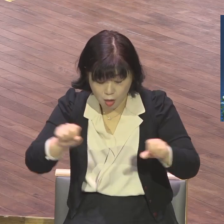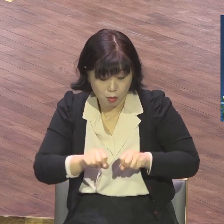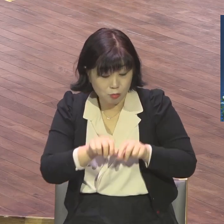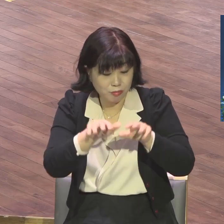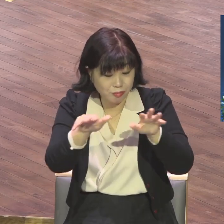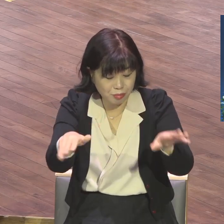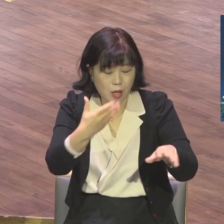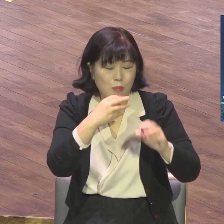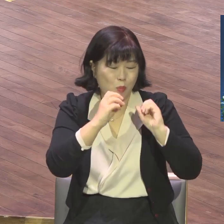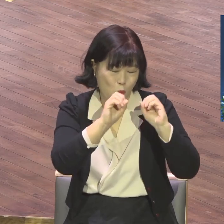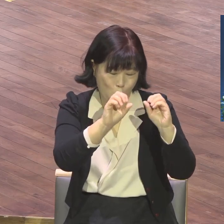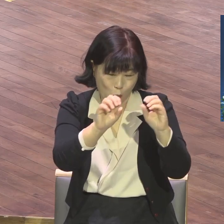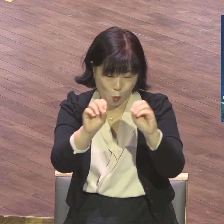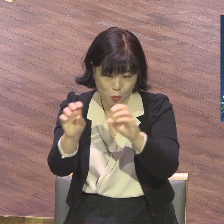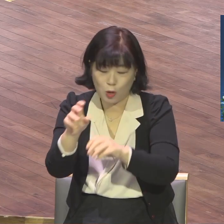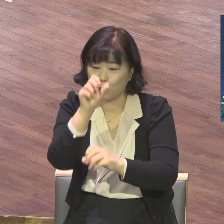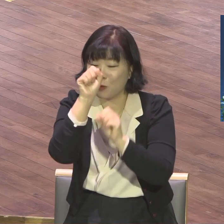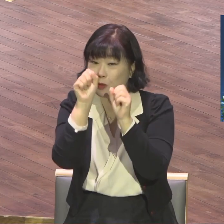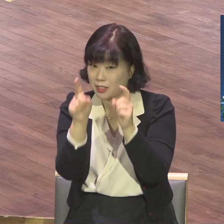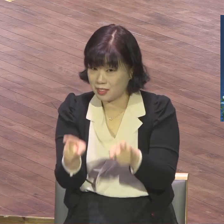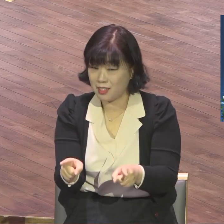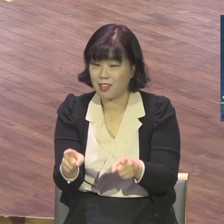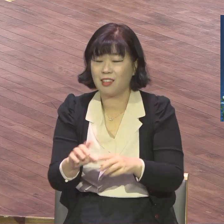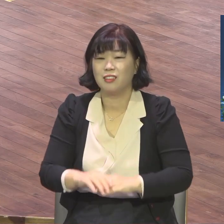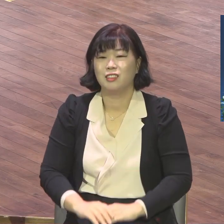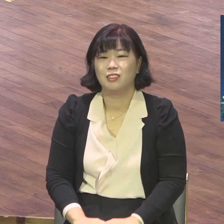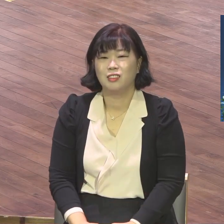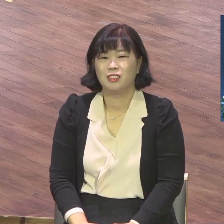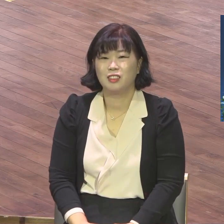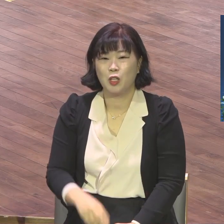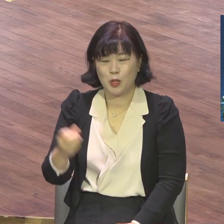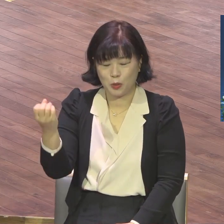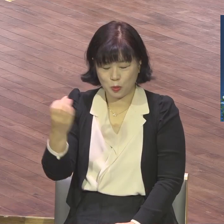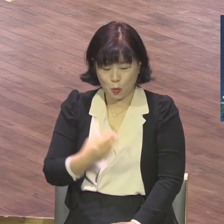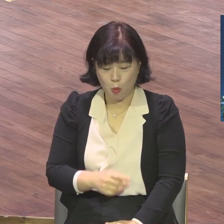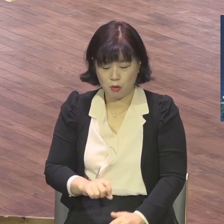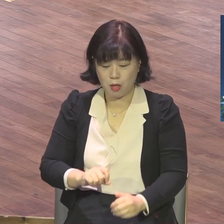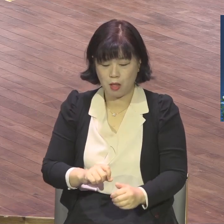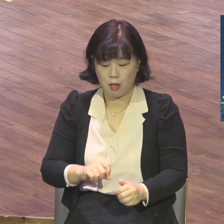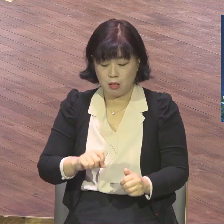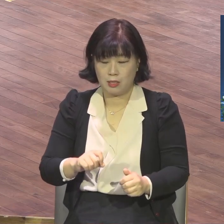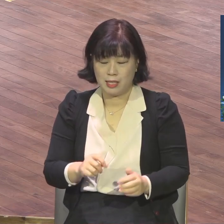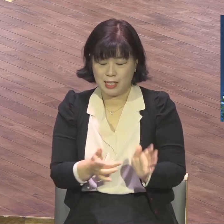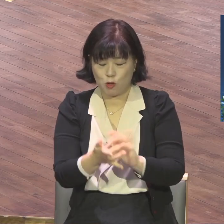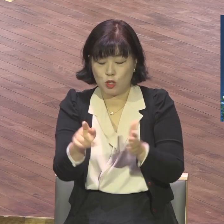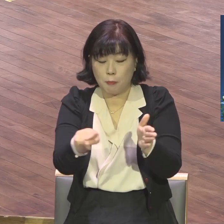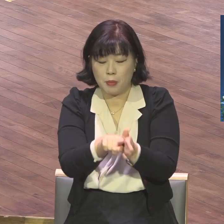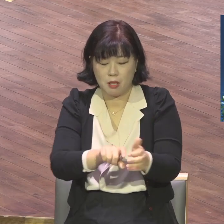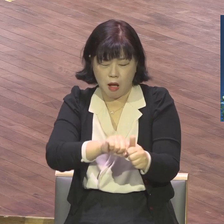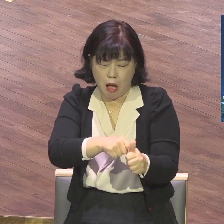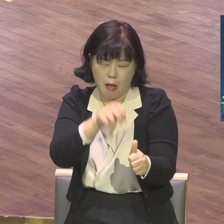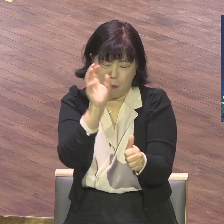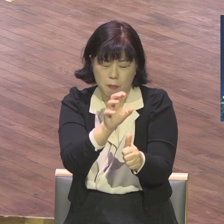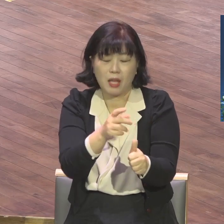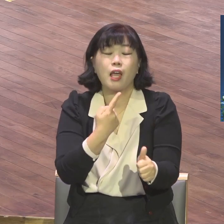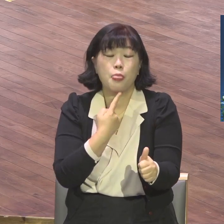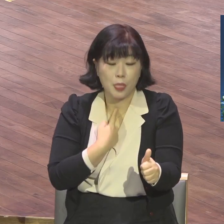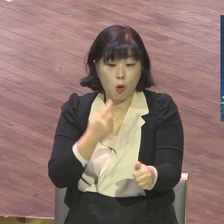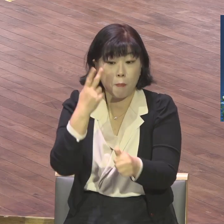되는 시간표였고, 하나님께서는 이 박해자 사울을 전도자 바울로